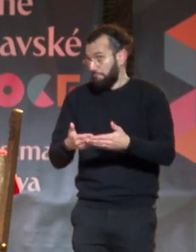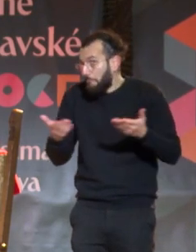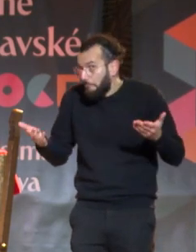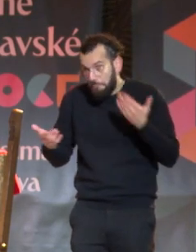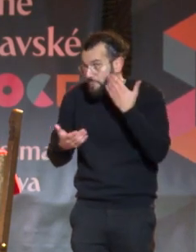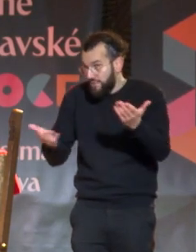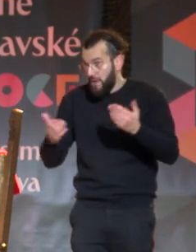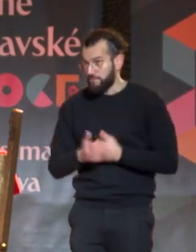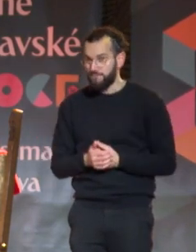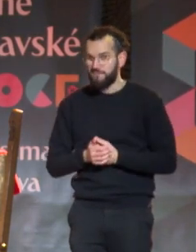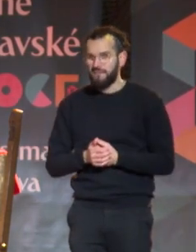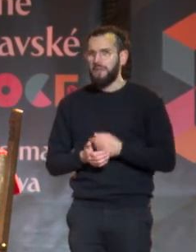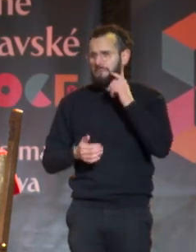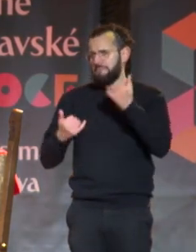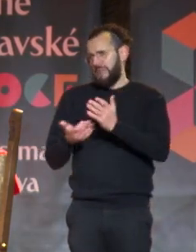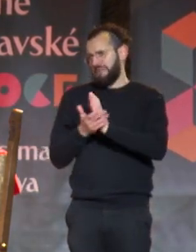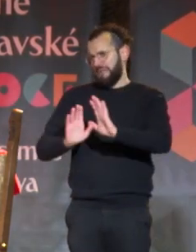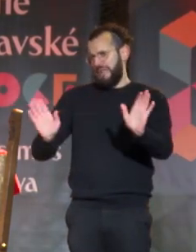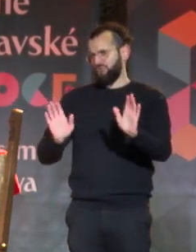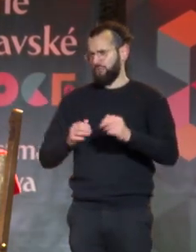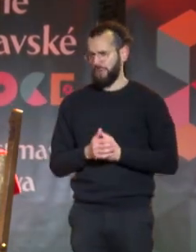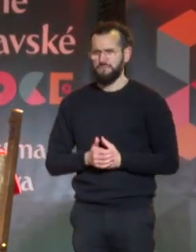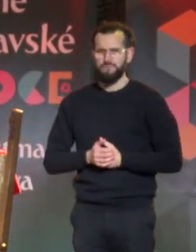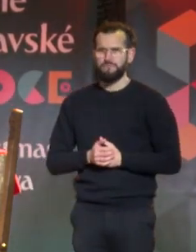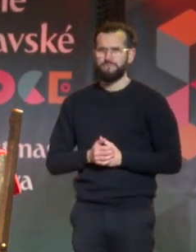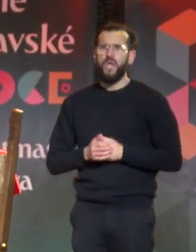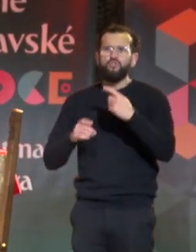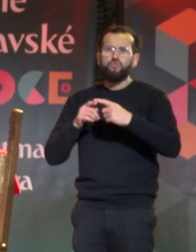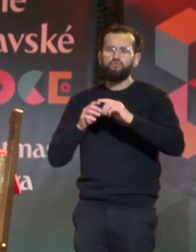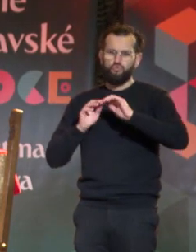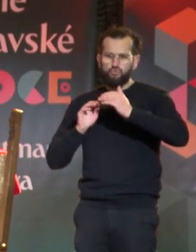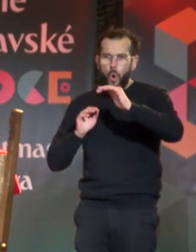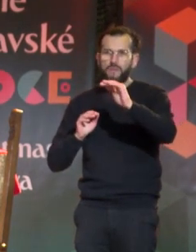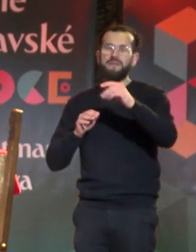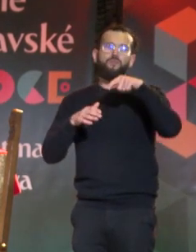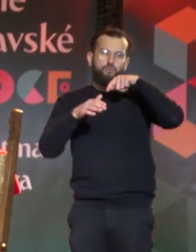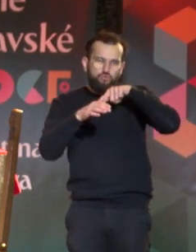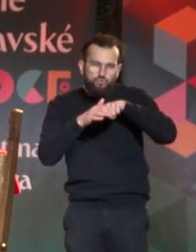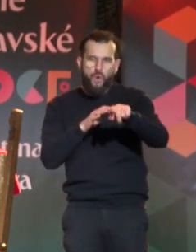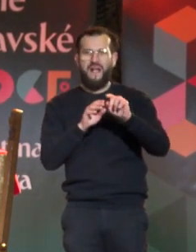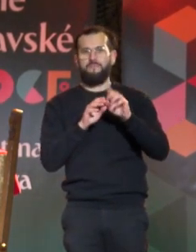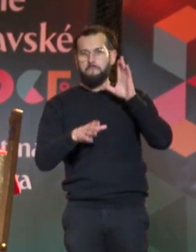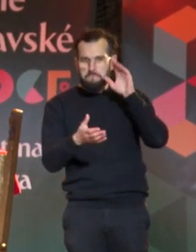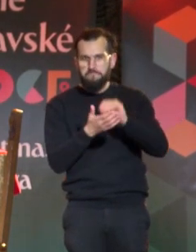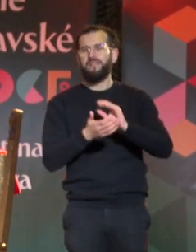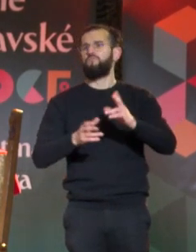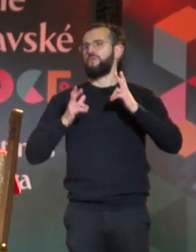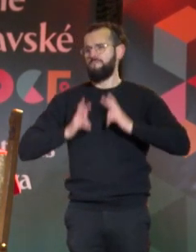Tak dobre, pre dnešok to stačilo, myslím si. Ešte pár schodov, zaleziem domov do bunkra a bude